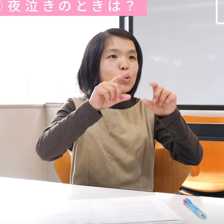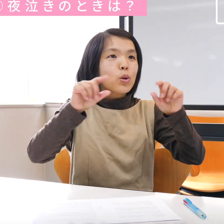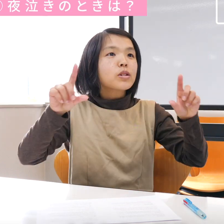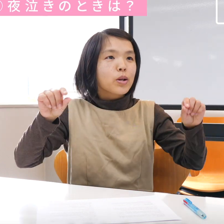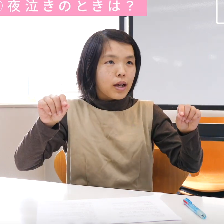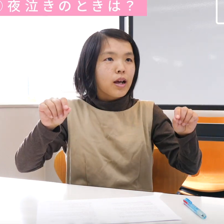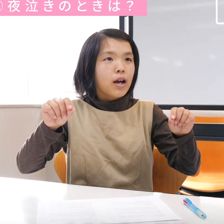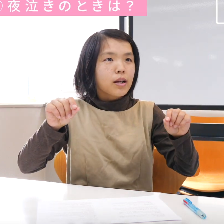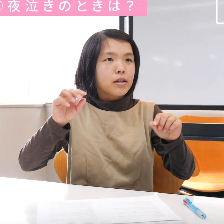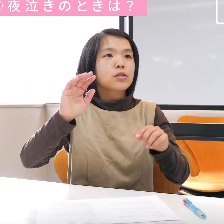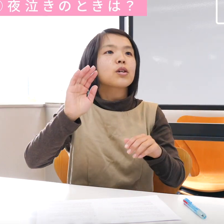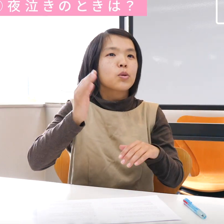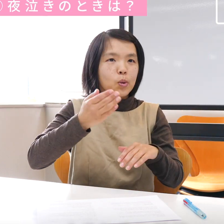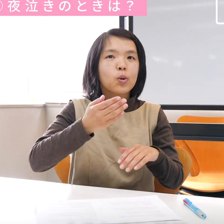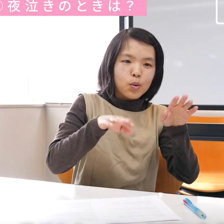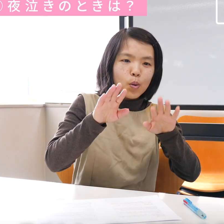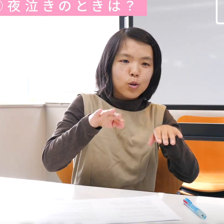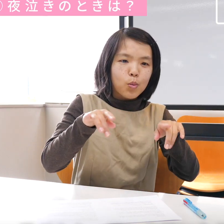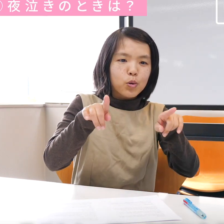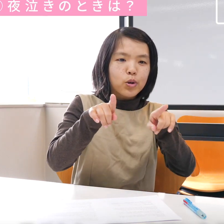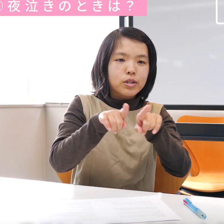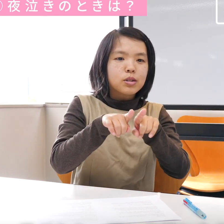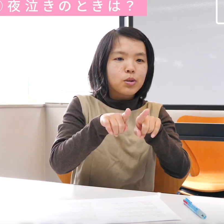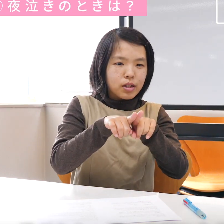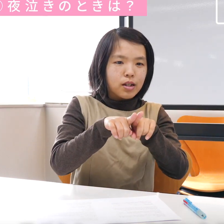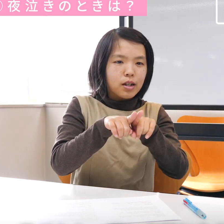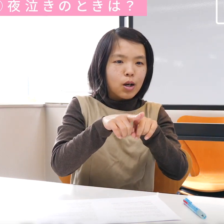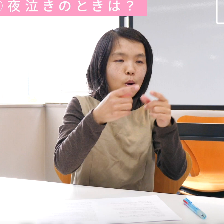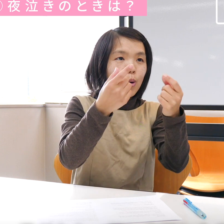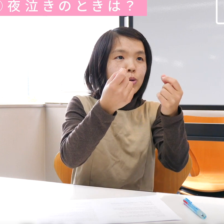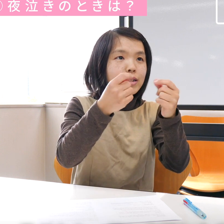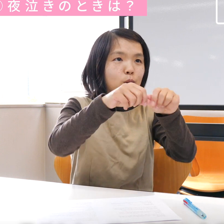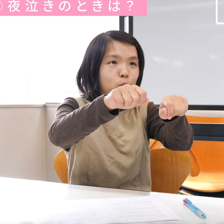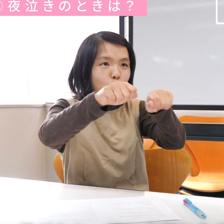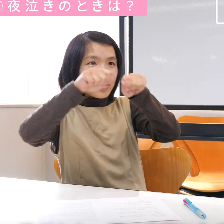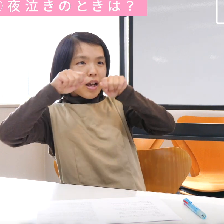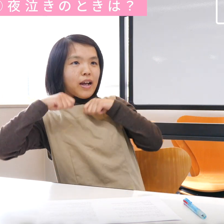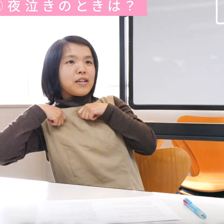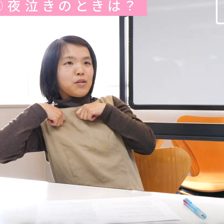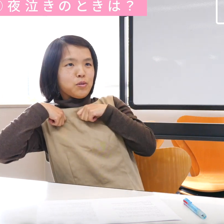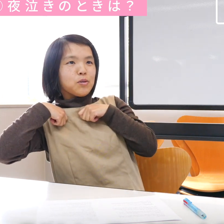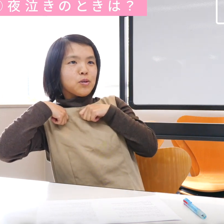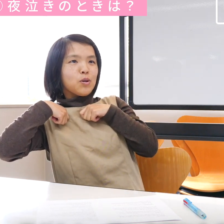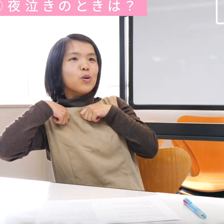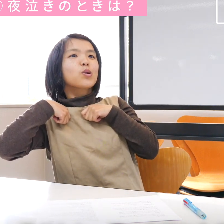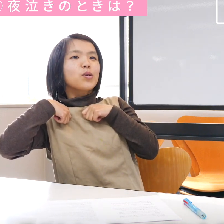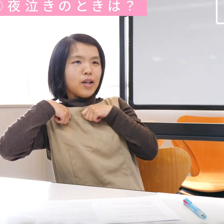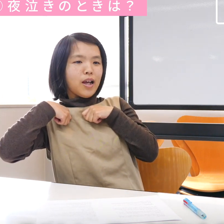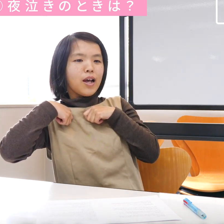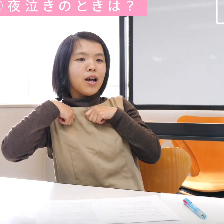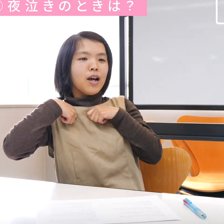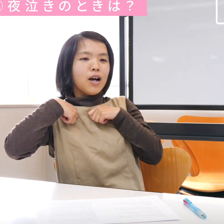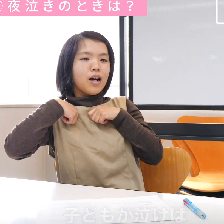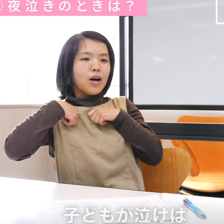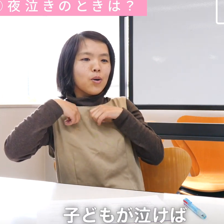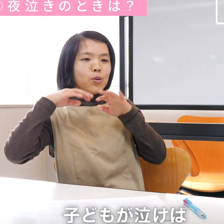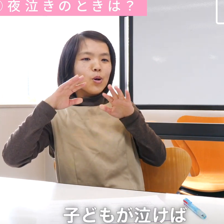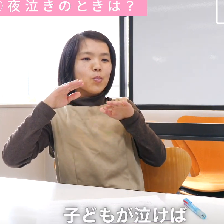とそれぞれですけど、子供と一緒ね、同じ布団に入ることで、子供